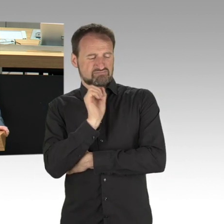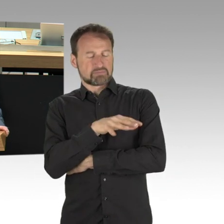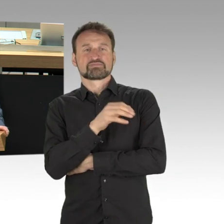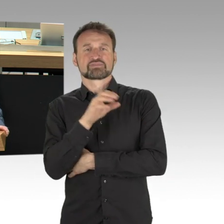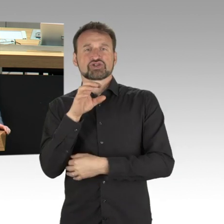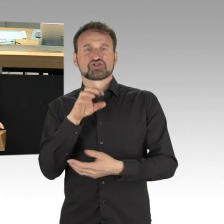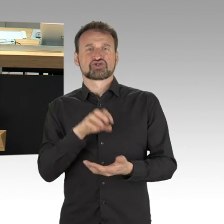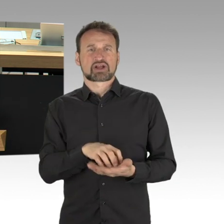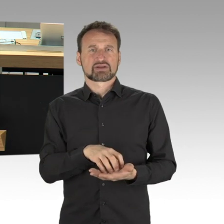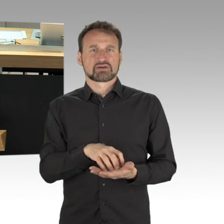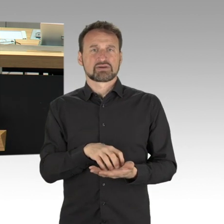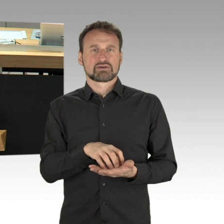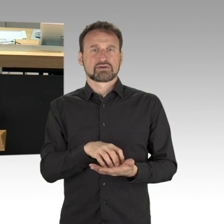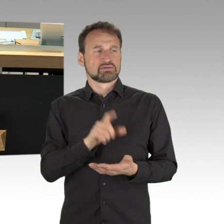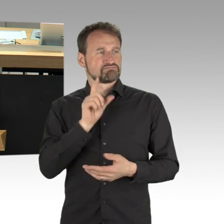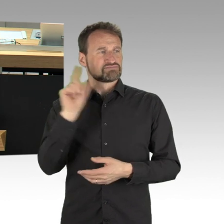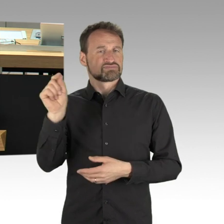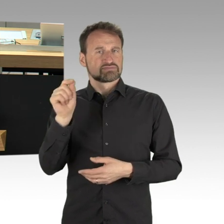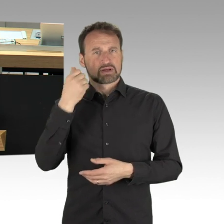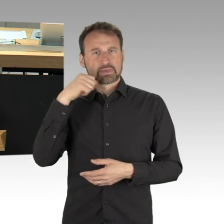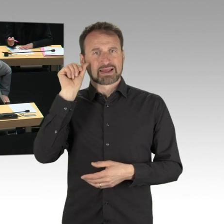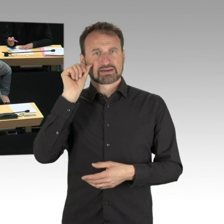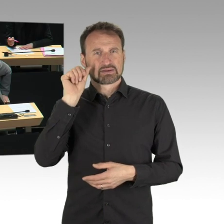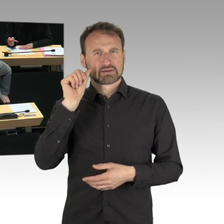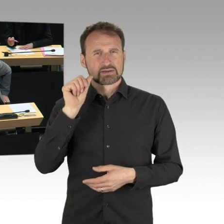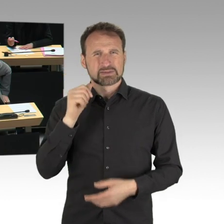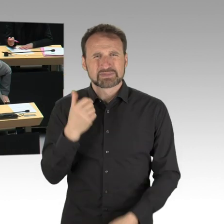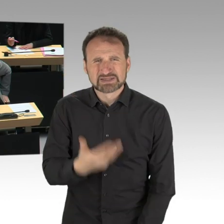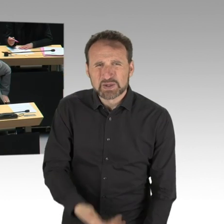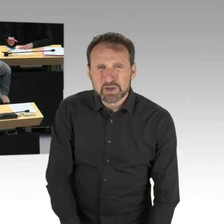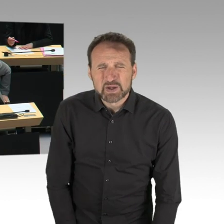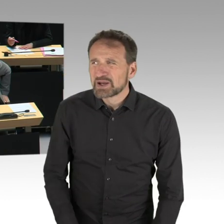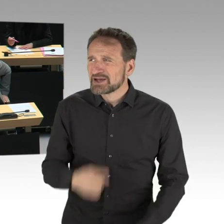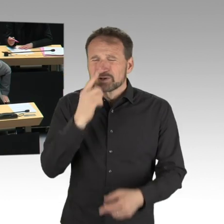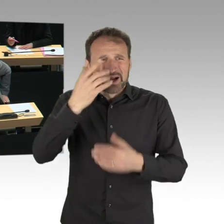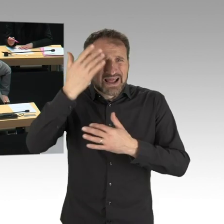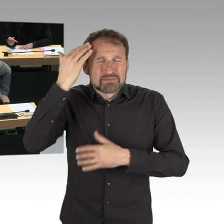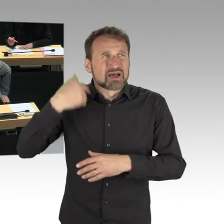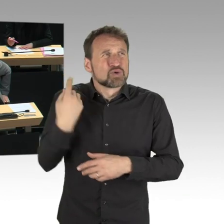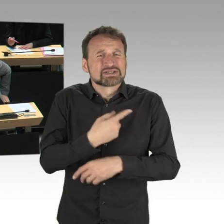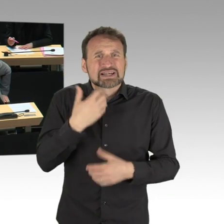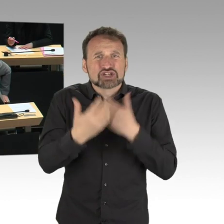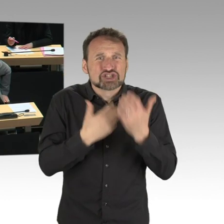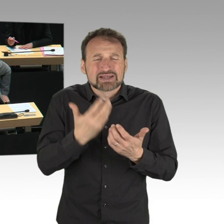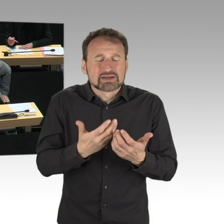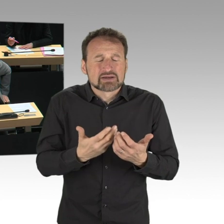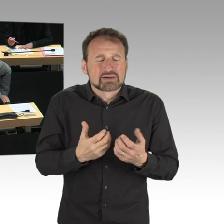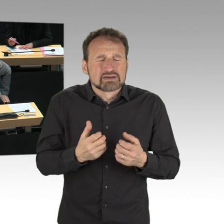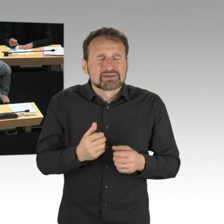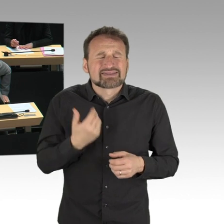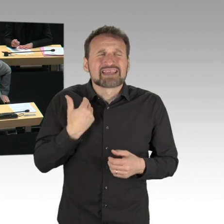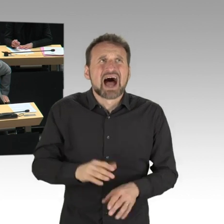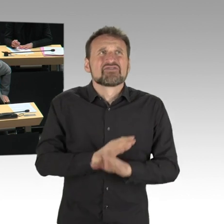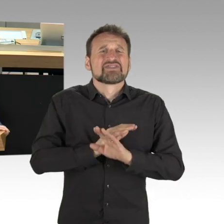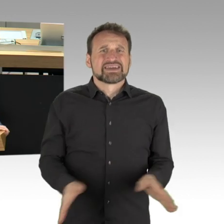unfassbar, dass es wieder so weit kommen konnte, dass sich jüdische Berlinerinnen und Berliner so unsicher in der Stadt fühlen, dass sie überlegen, Berlin